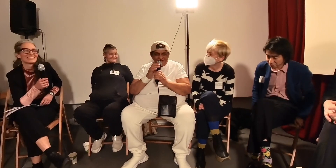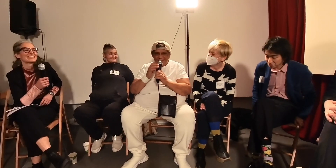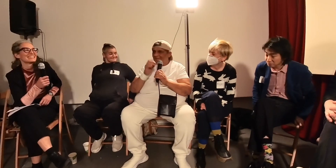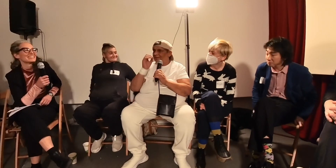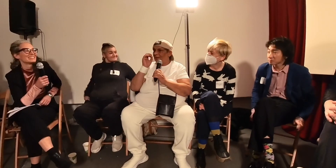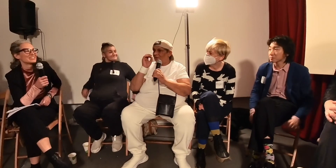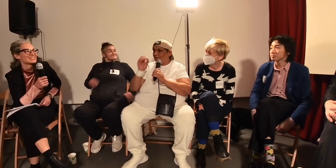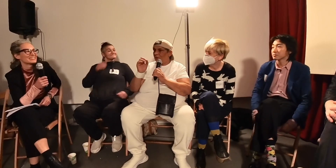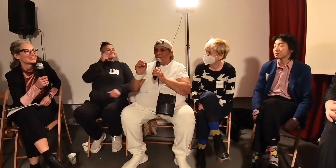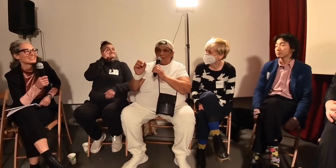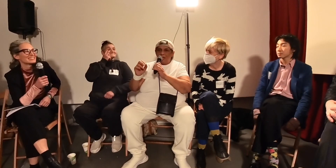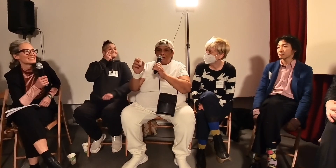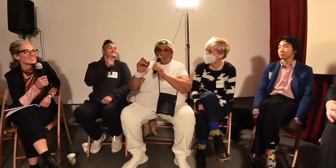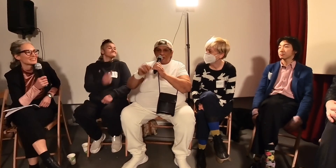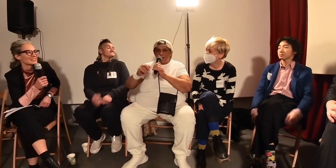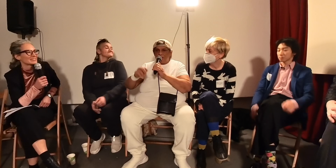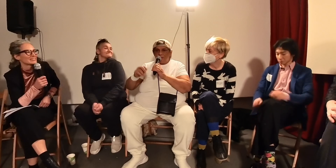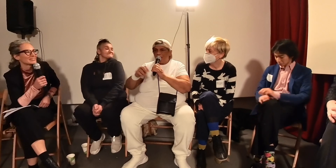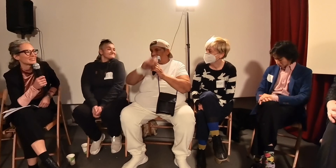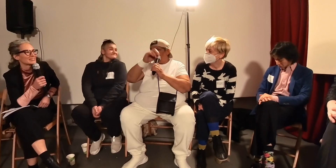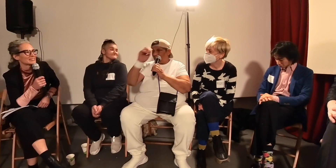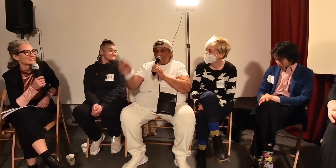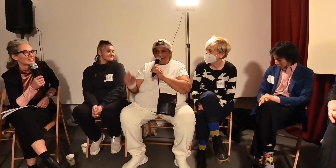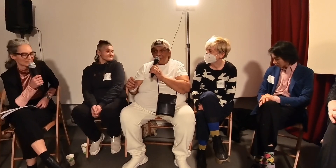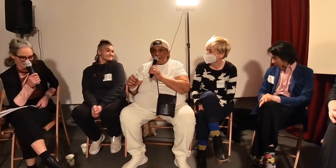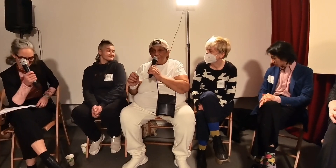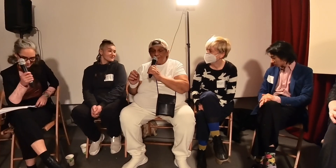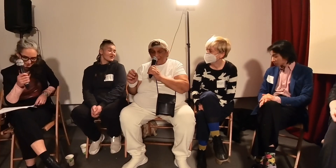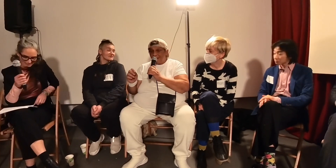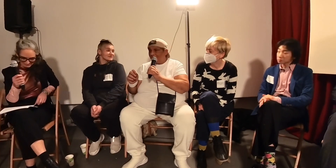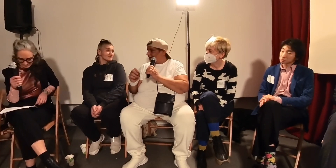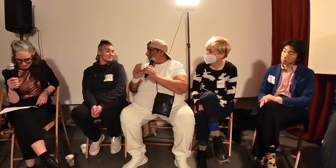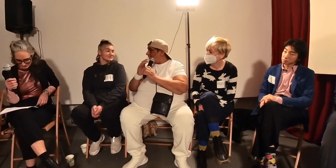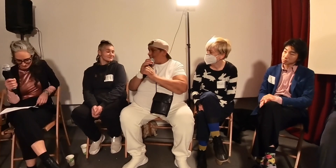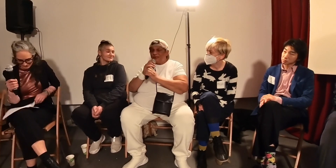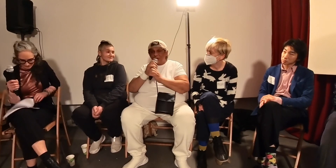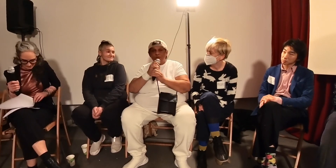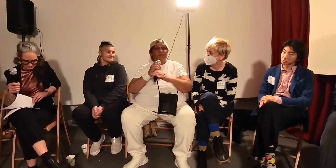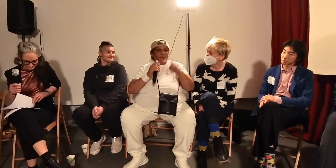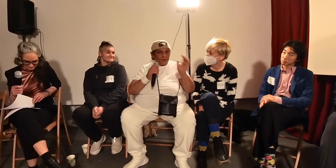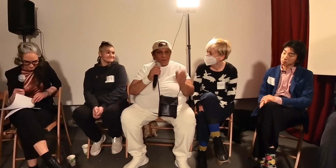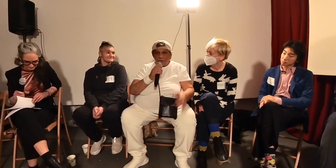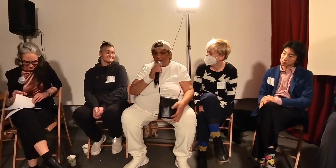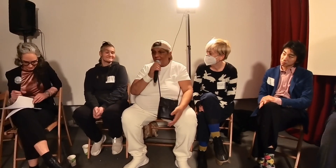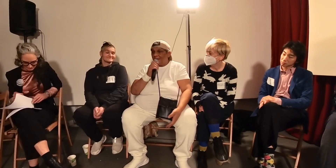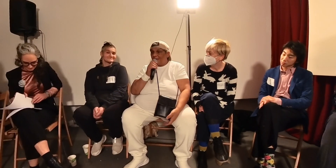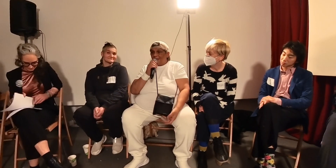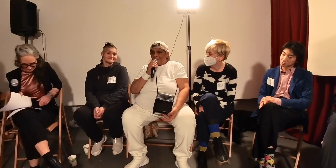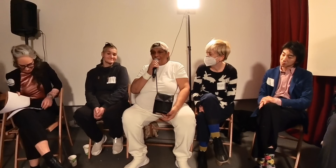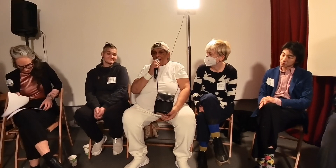kde jsme dávali jmenovku. Magdalena Prádelnina, abecedu jsme měli